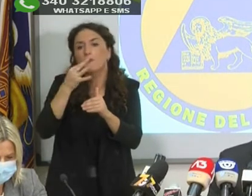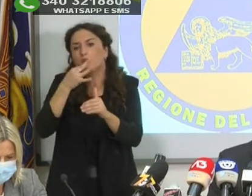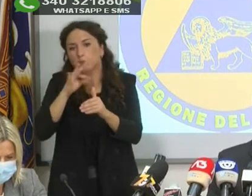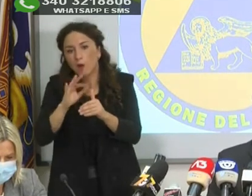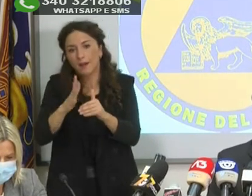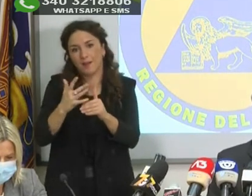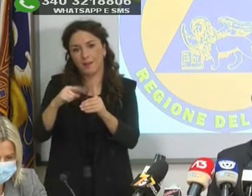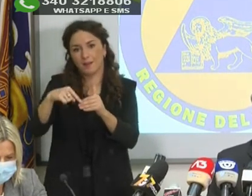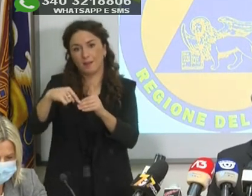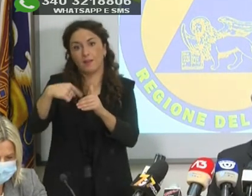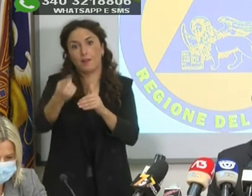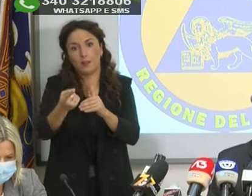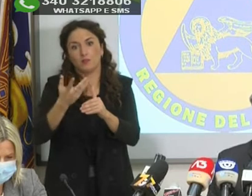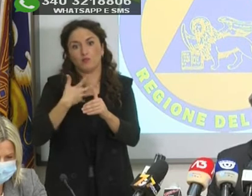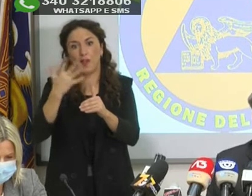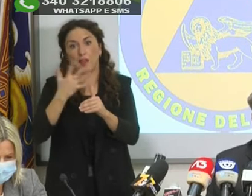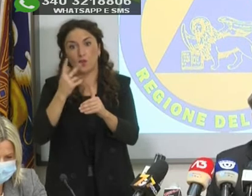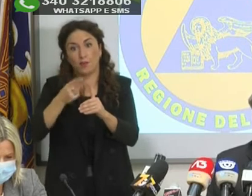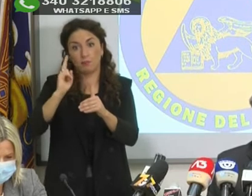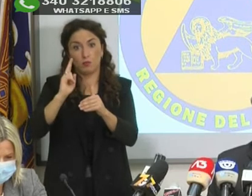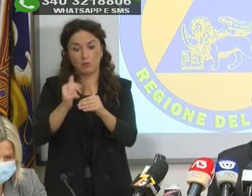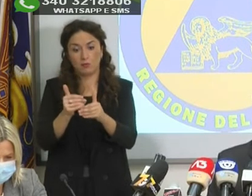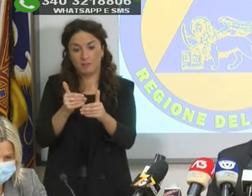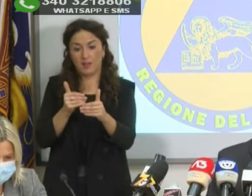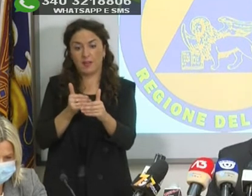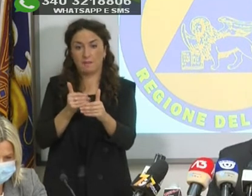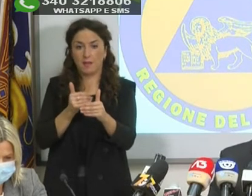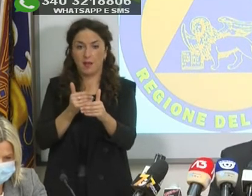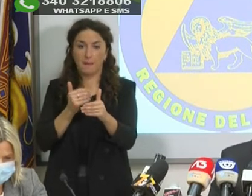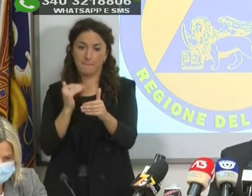il margine di errore è talmente alto che non lo diamo.